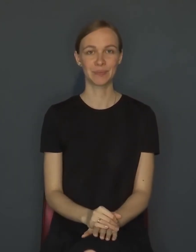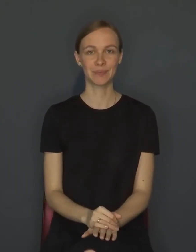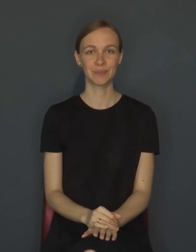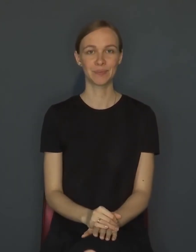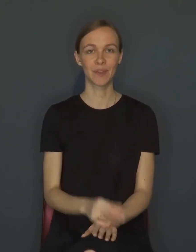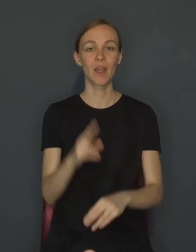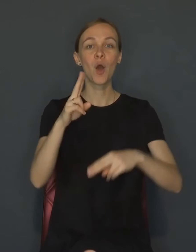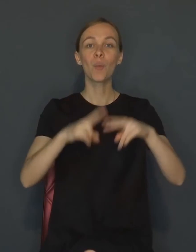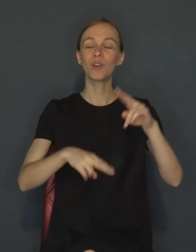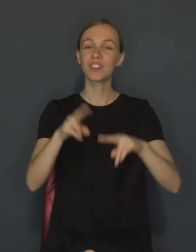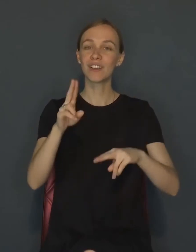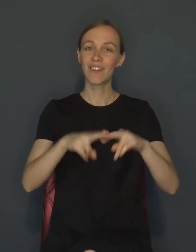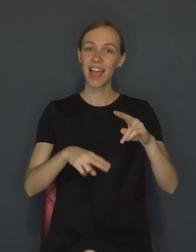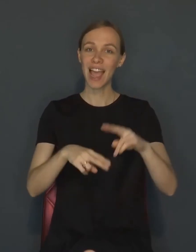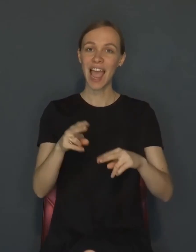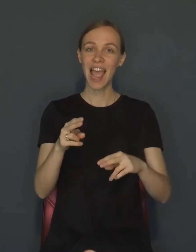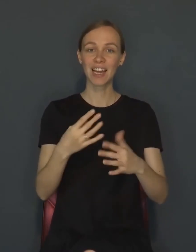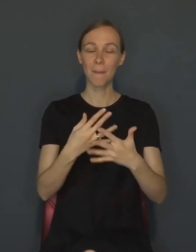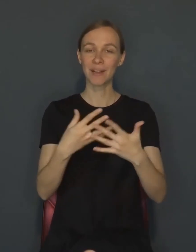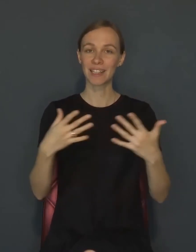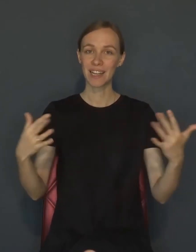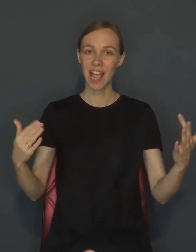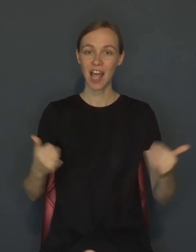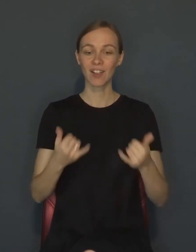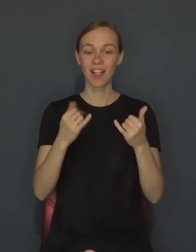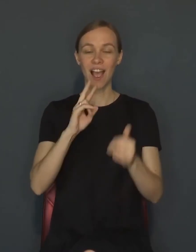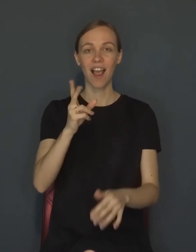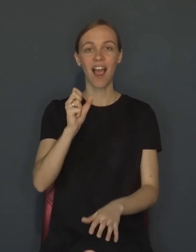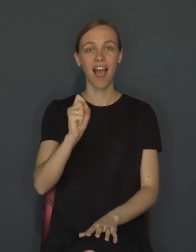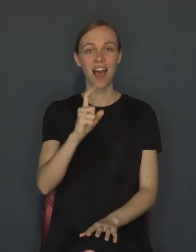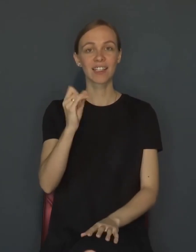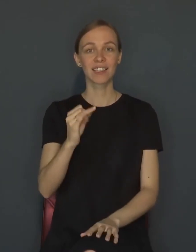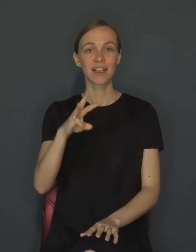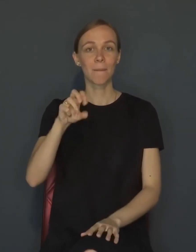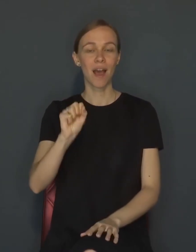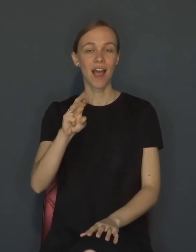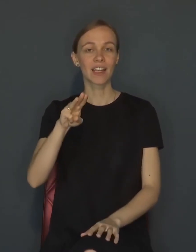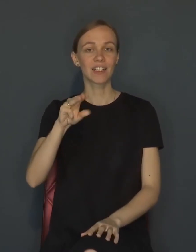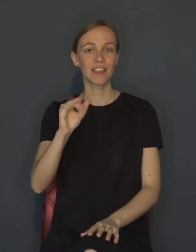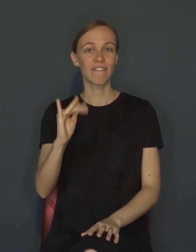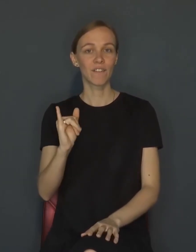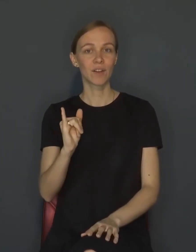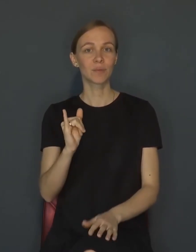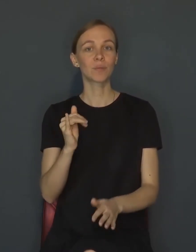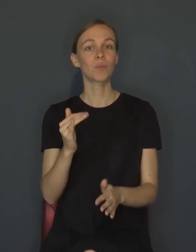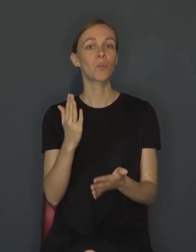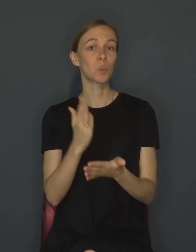Будівельним матеріалом для казематів послужили місцеві поклади каменю та цегли,